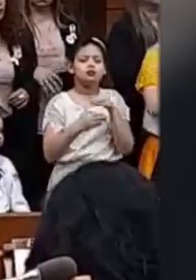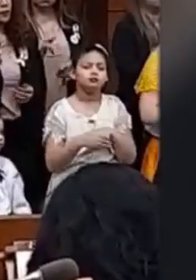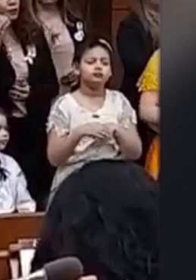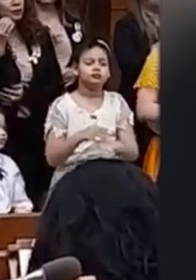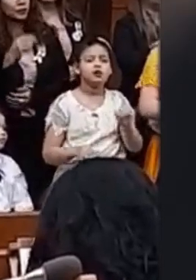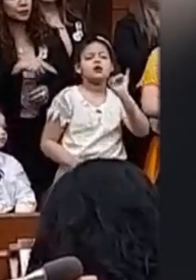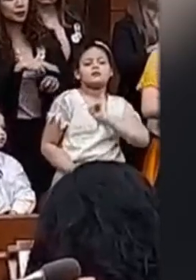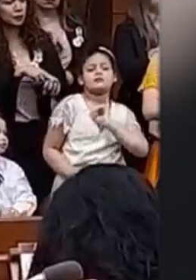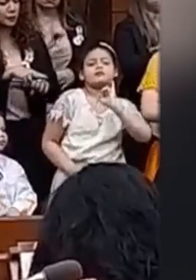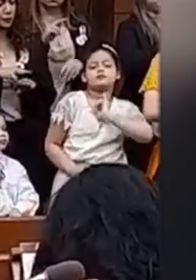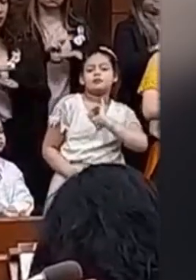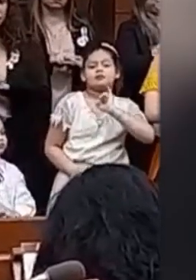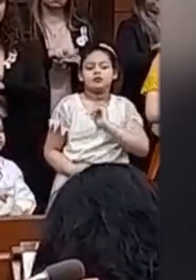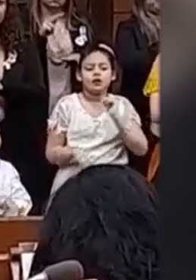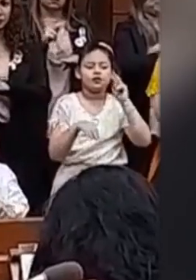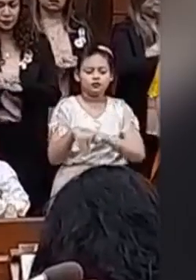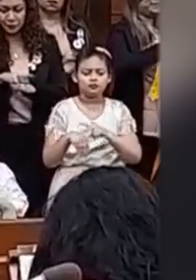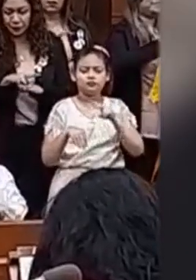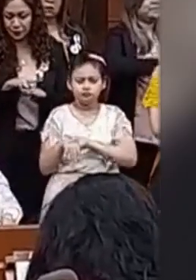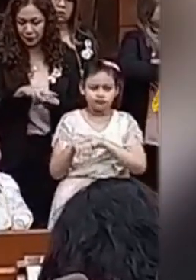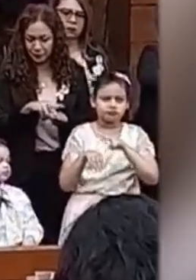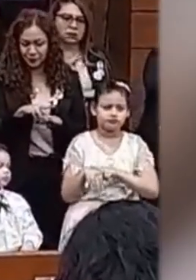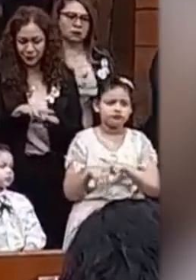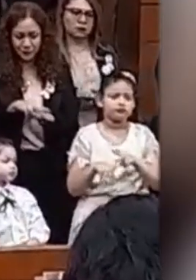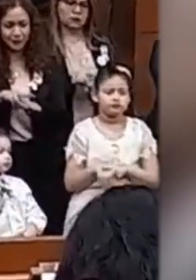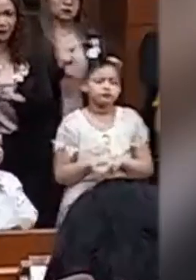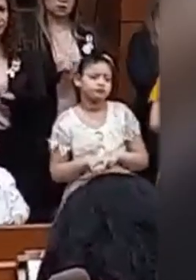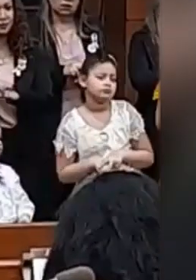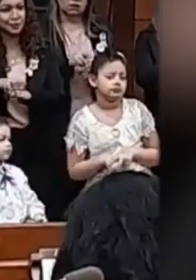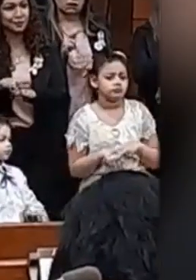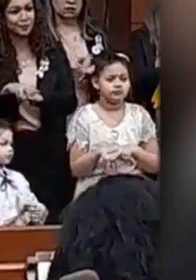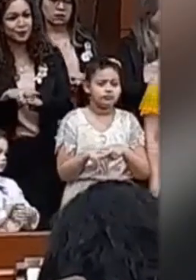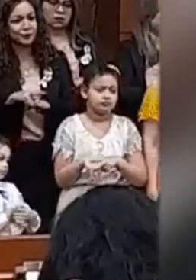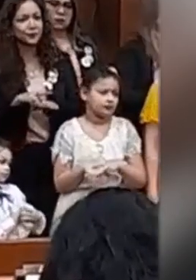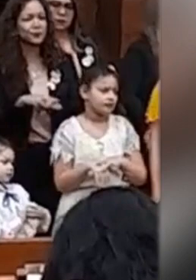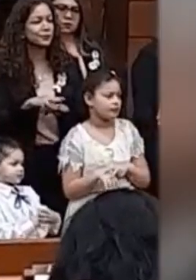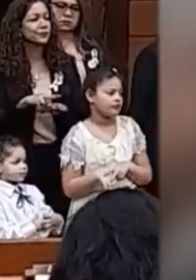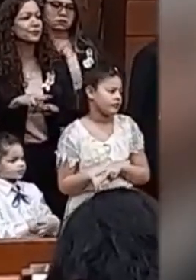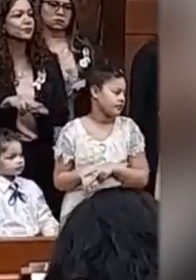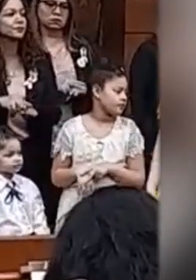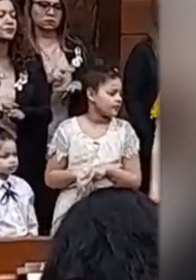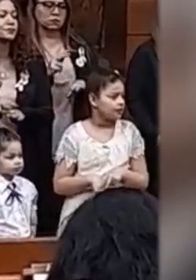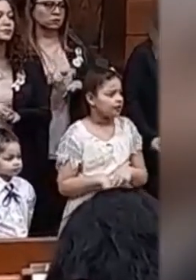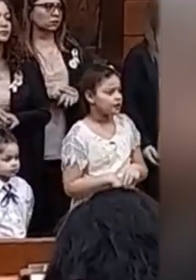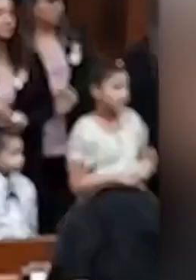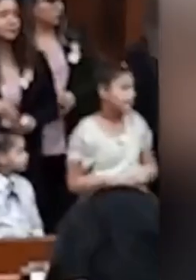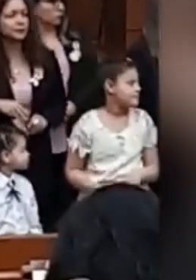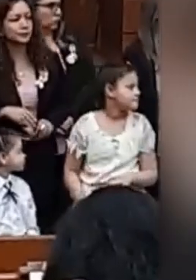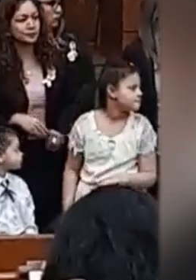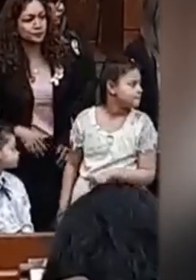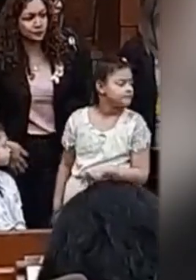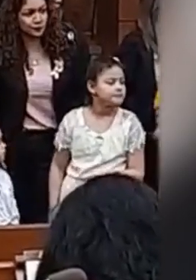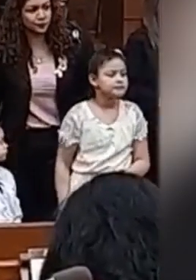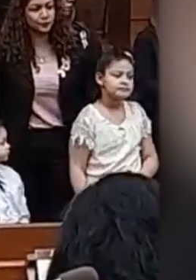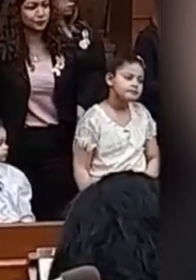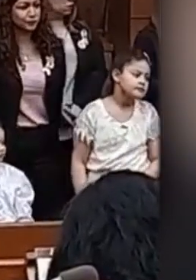Duarte y la profe Natalie Melgarejo. Ellas fueron las precursoras y organizadoras de este proyecto y